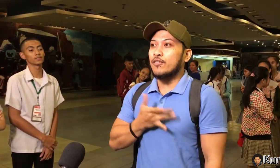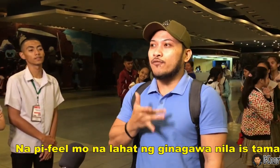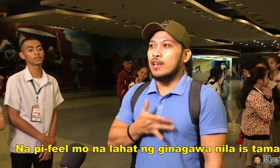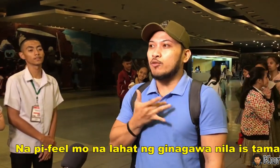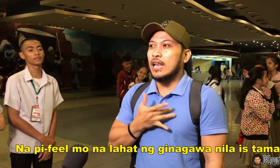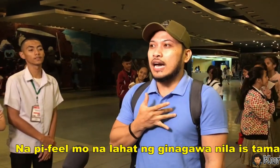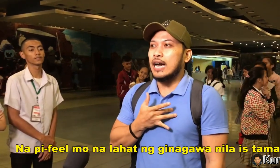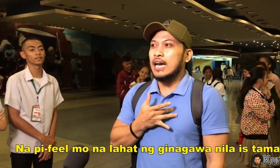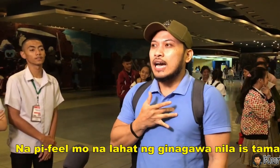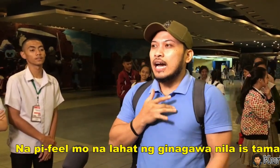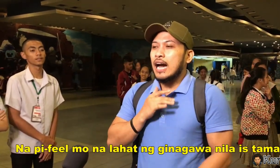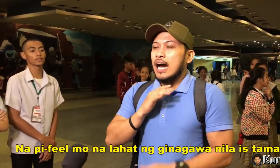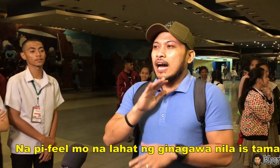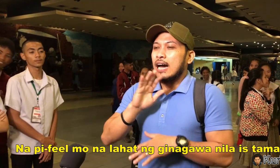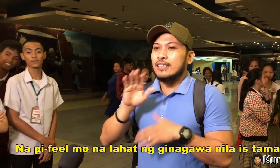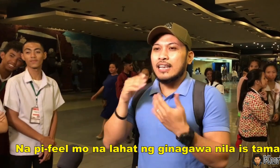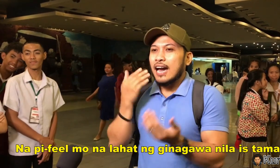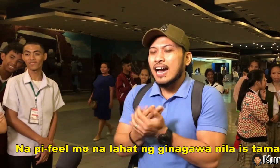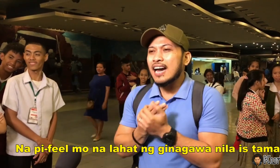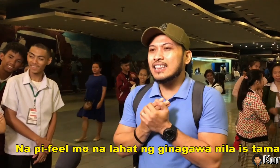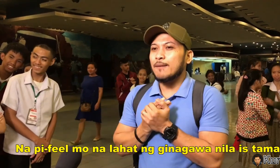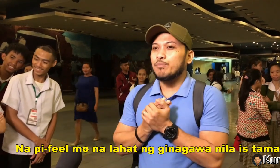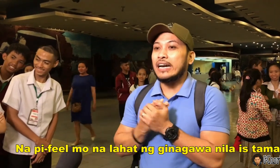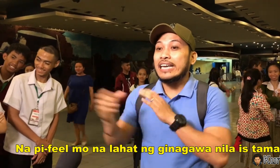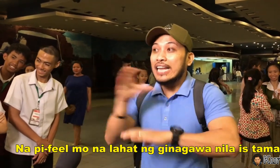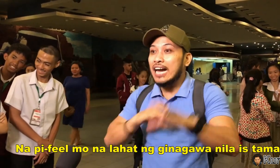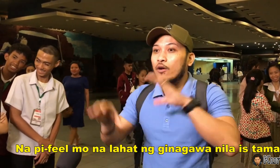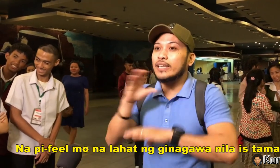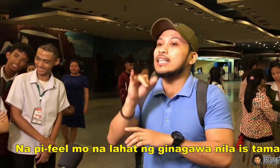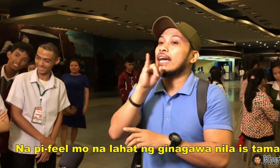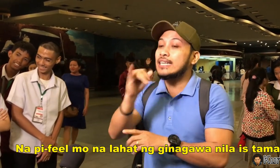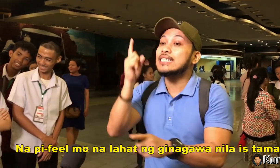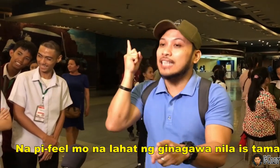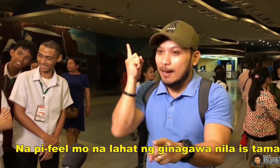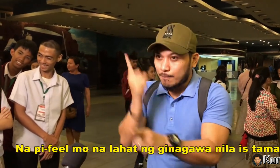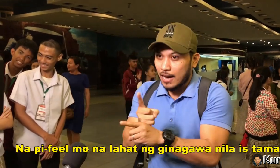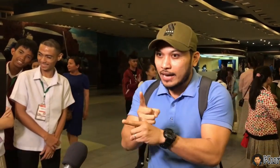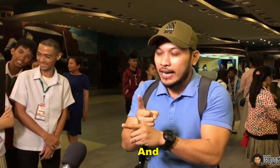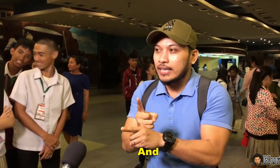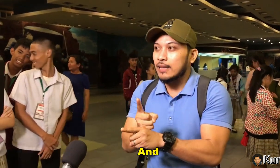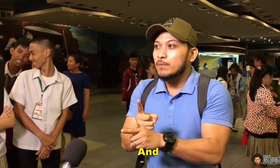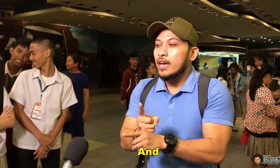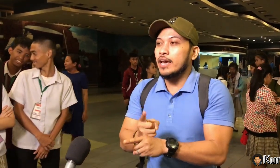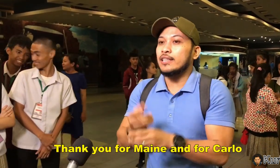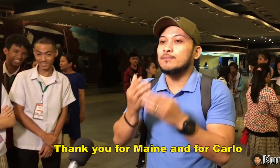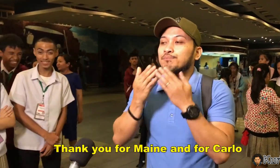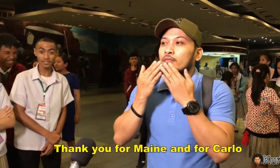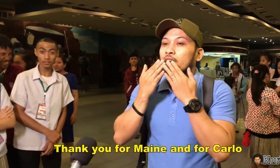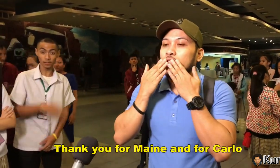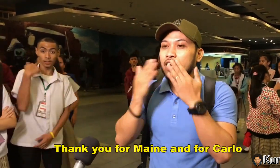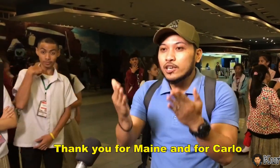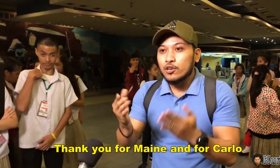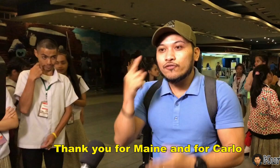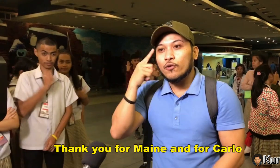nafe-feel mo na lahat ng ginagawa nila is tama. And thank you for